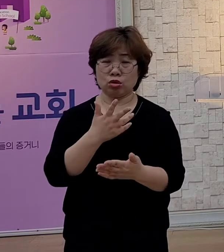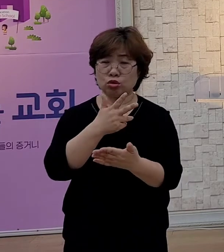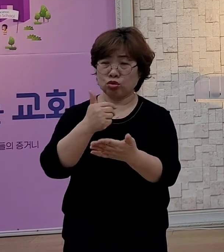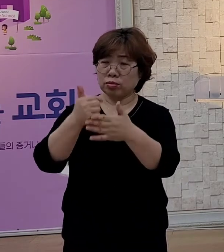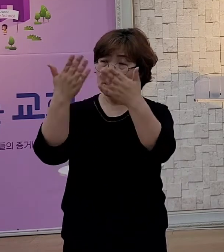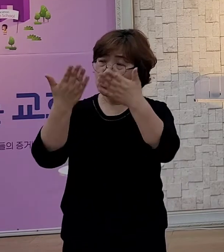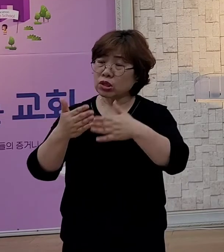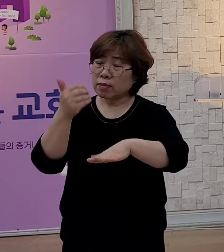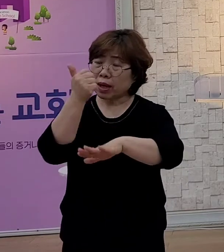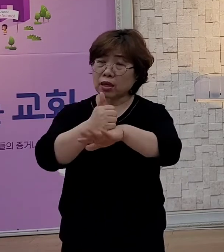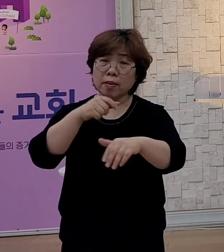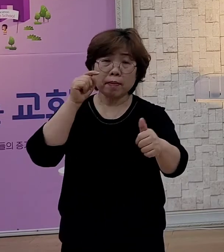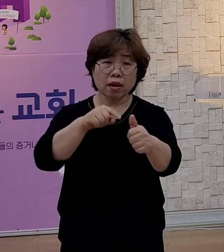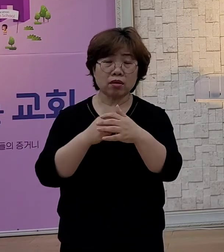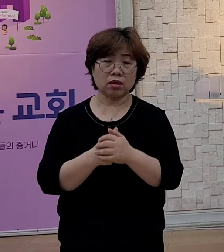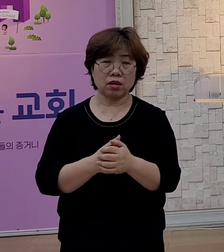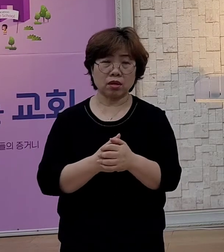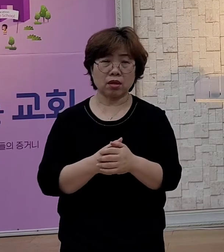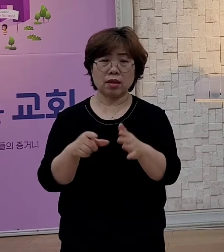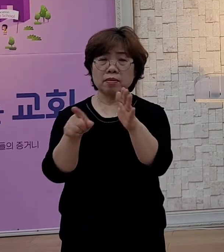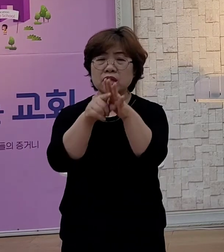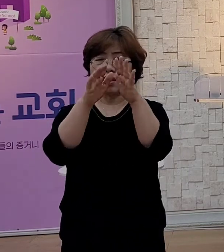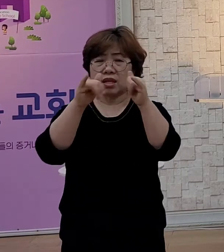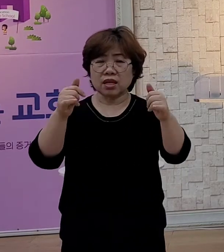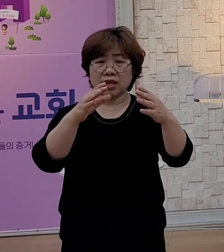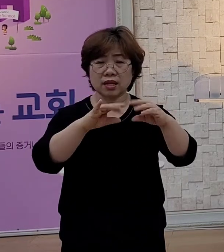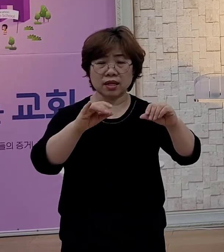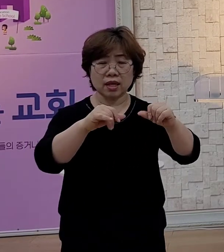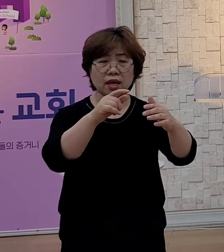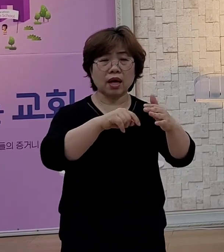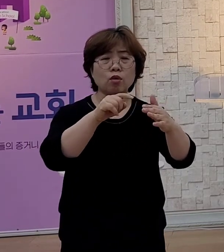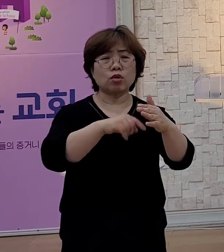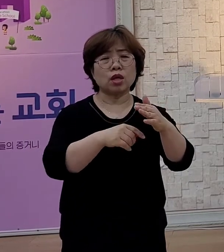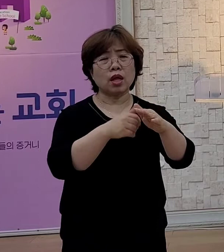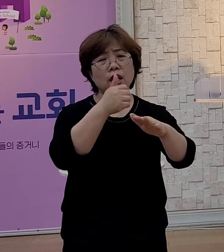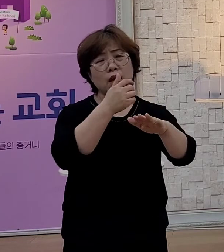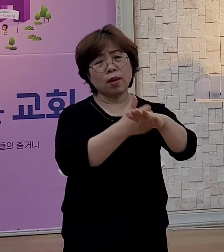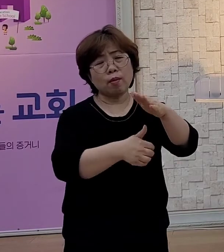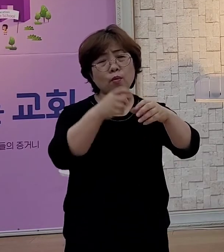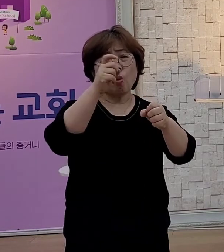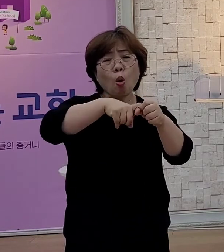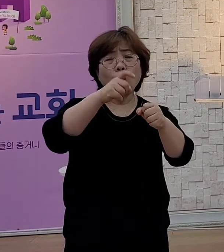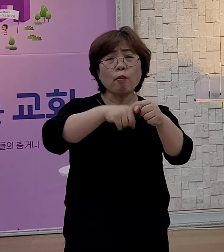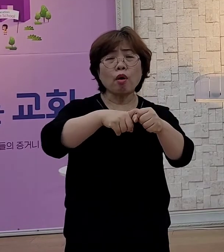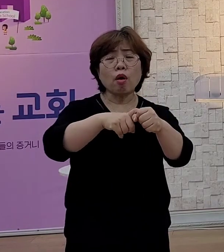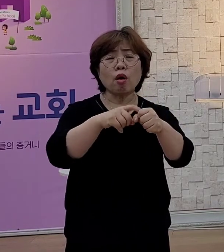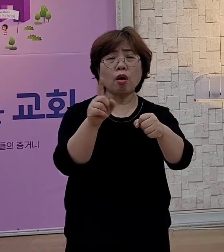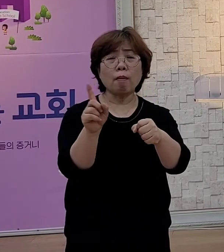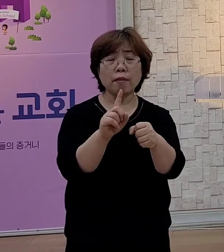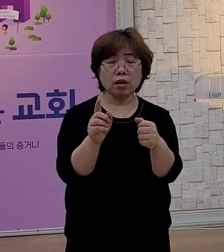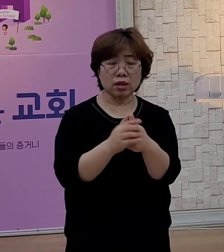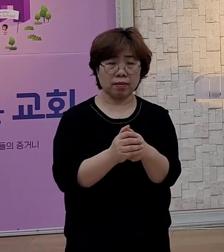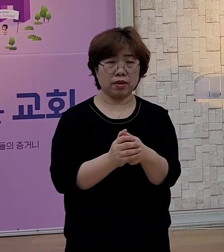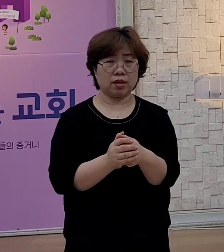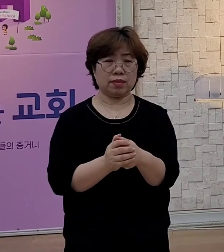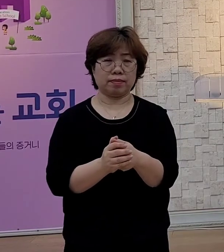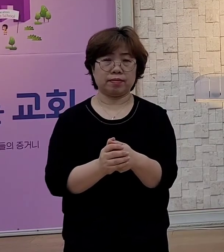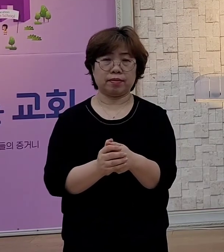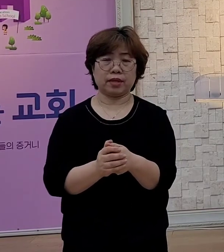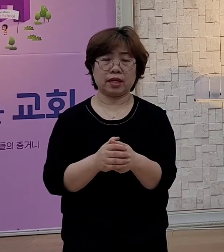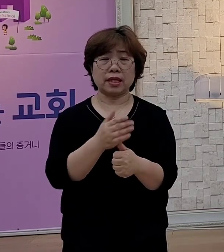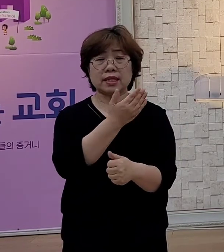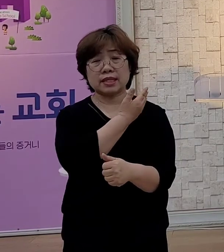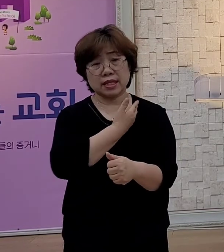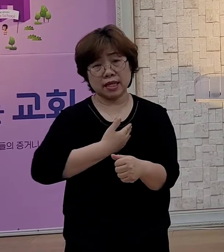믿는 자는 이 땅에서 목표가 뭐라고요? 지상 명령이 최대의 사명이다 말이에요.